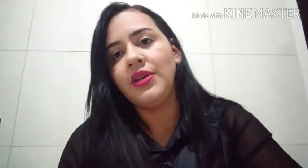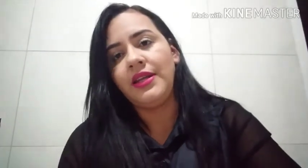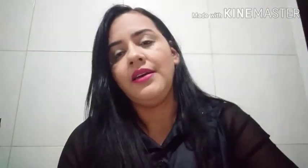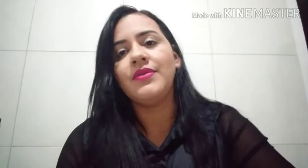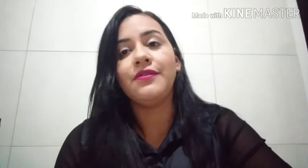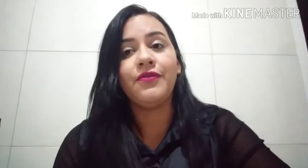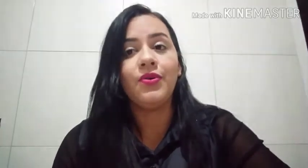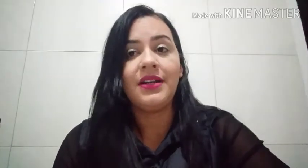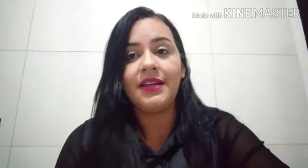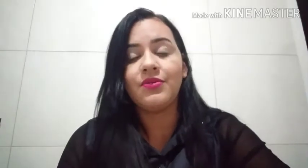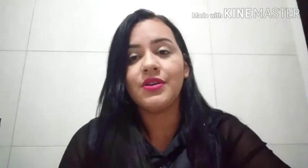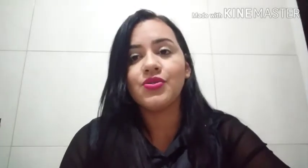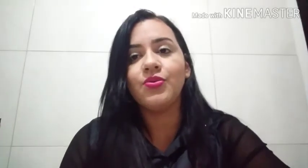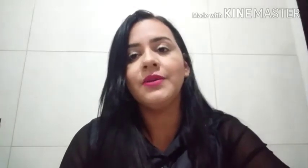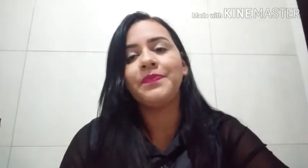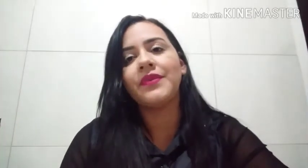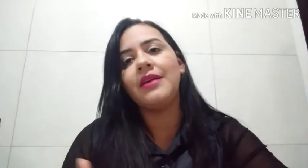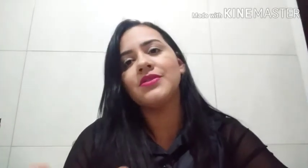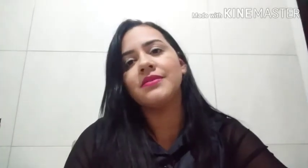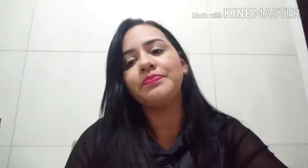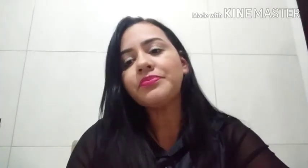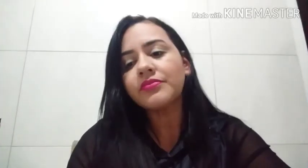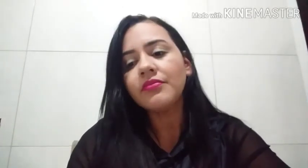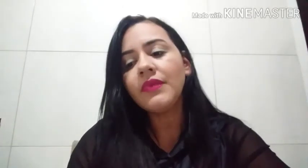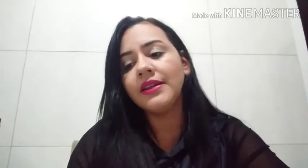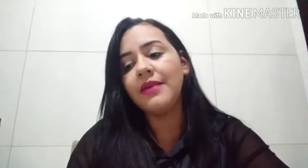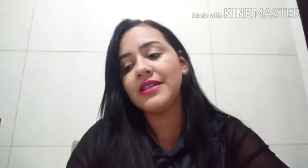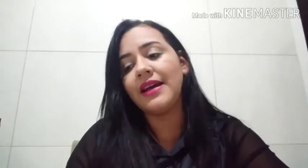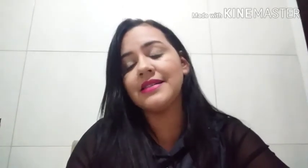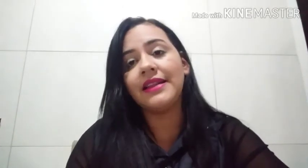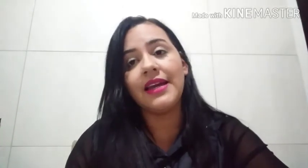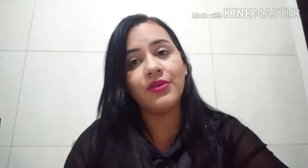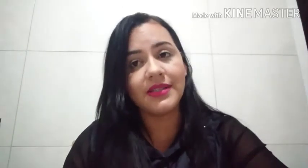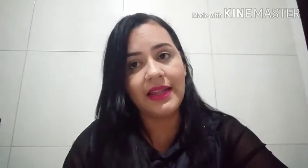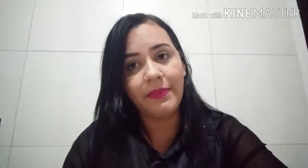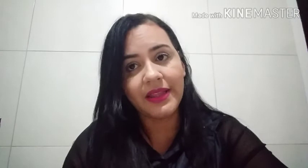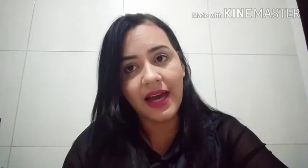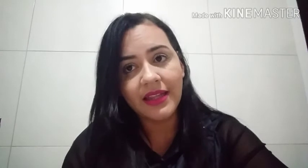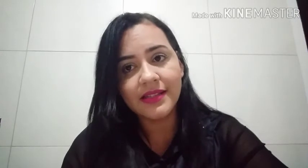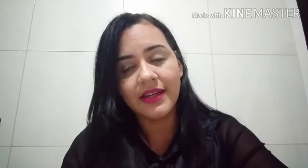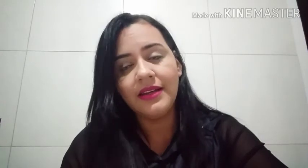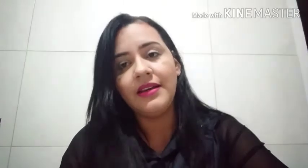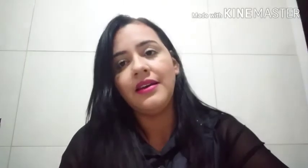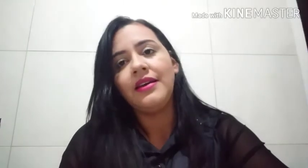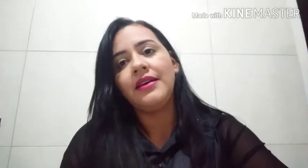né, com esse foco na literatura surda. Temos aquelas literaturas adaptadas, né, que